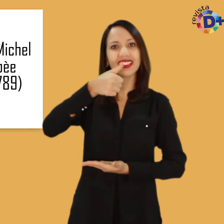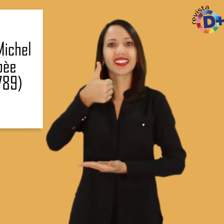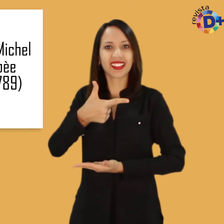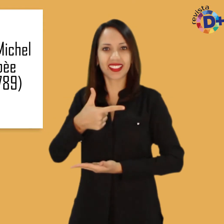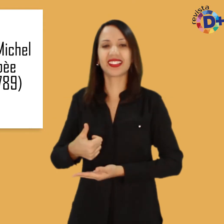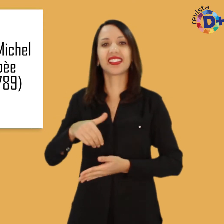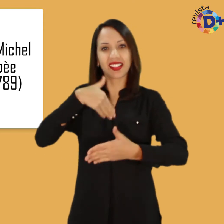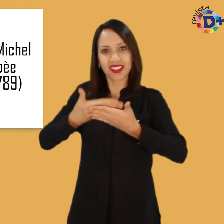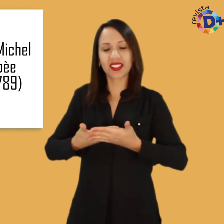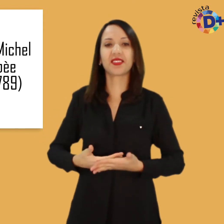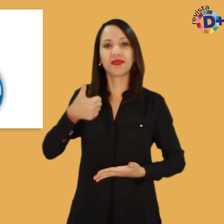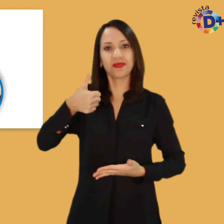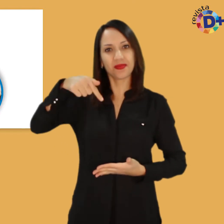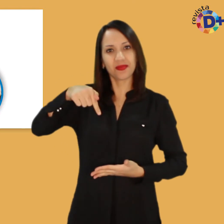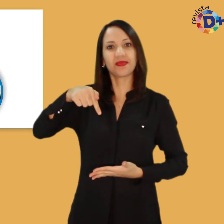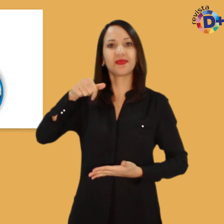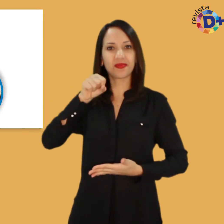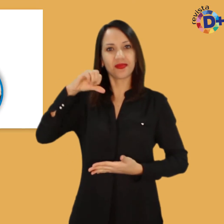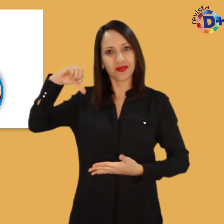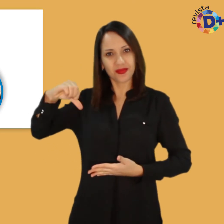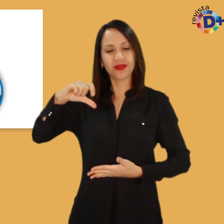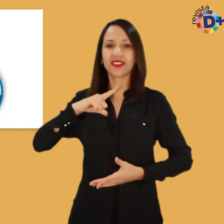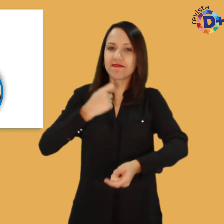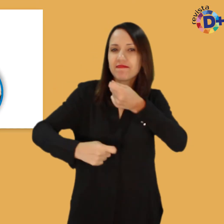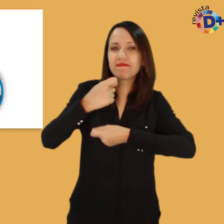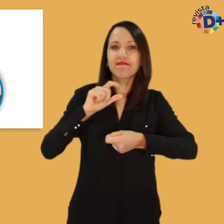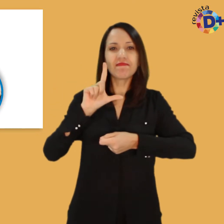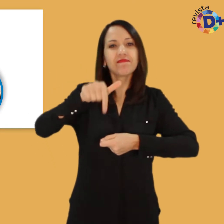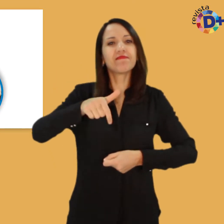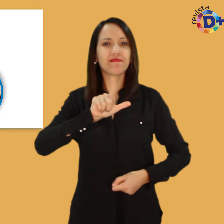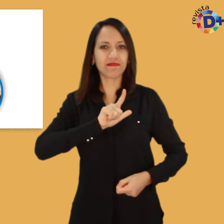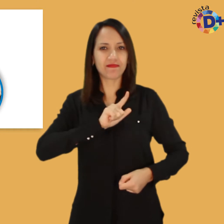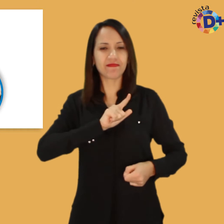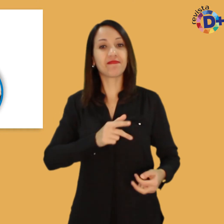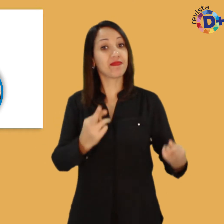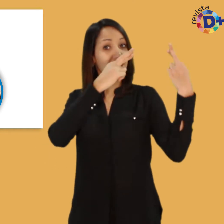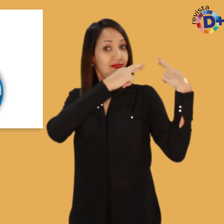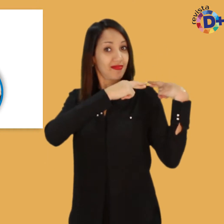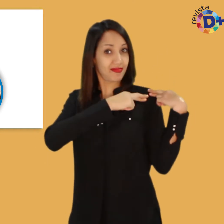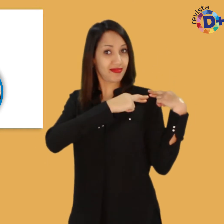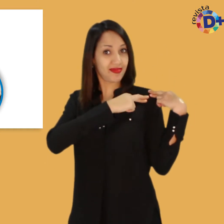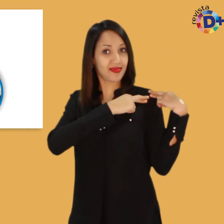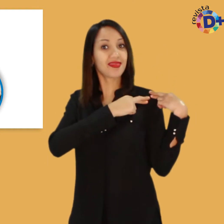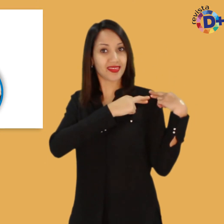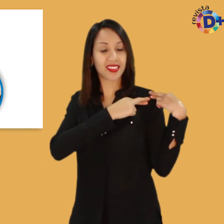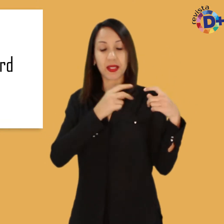1789, cuja administração posteriormente ficaria sob responsabilidade do médico